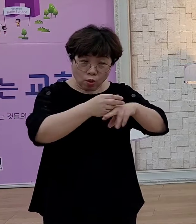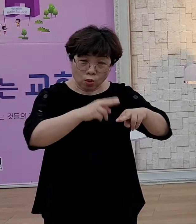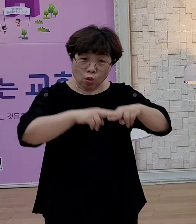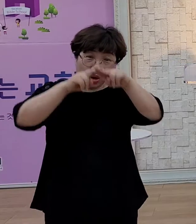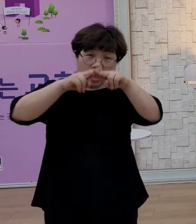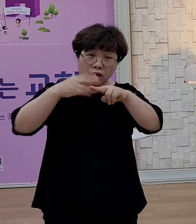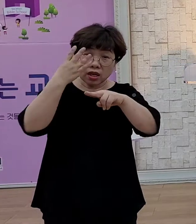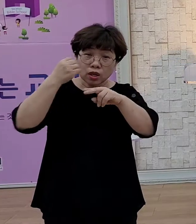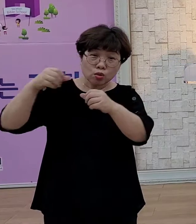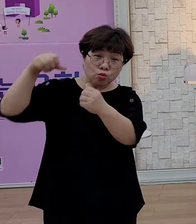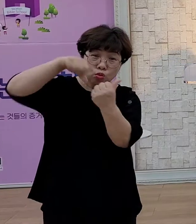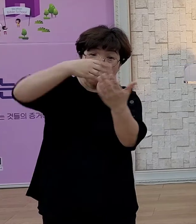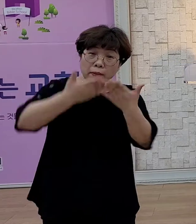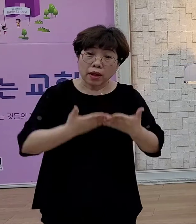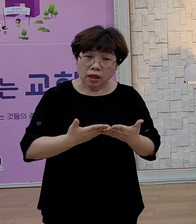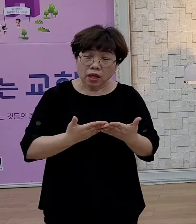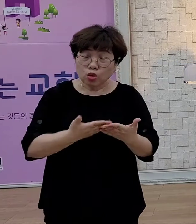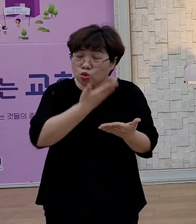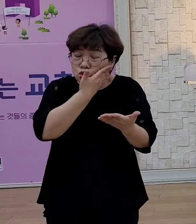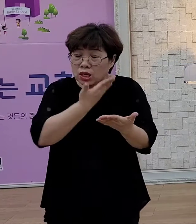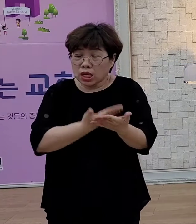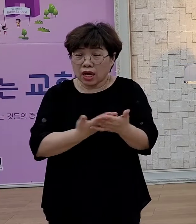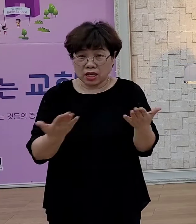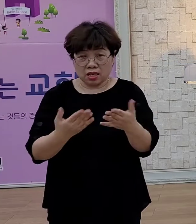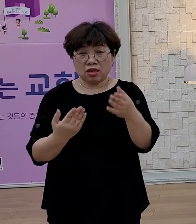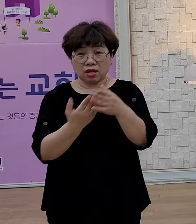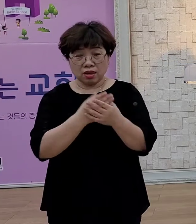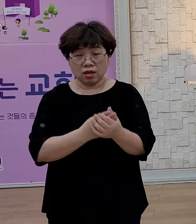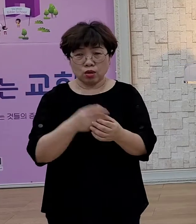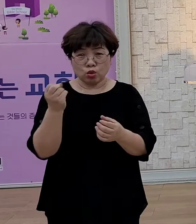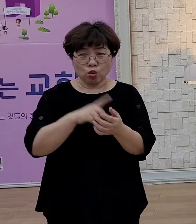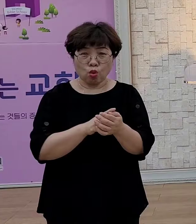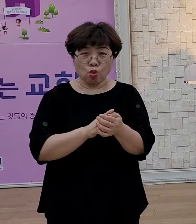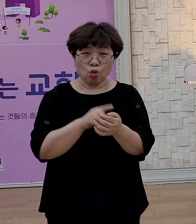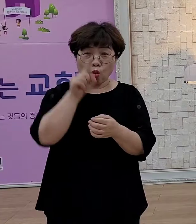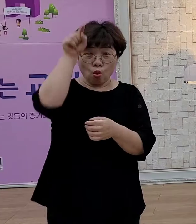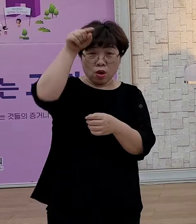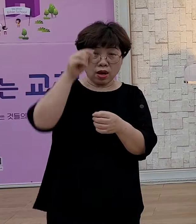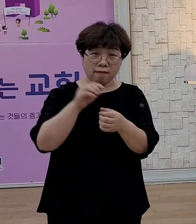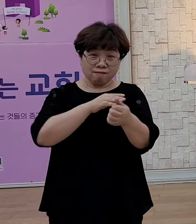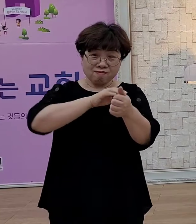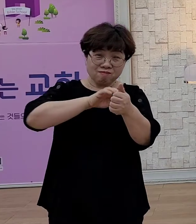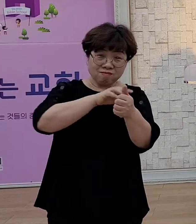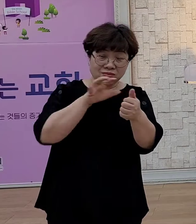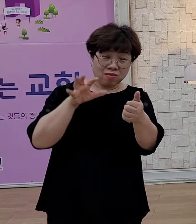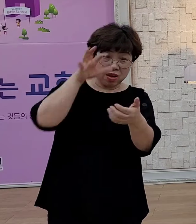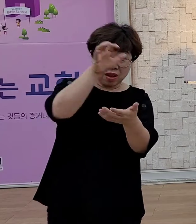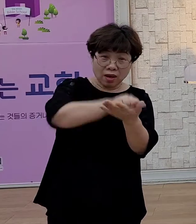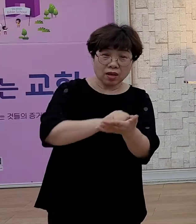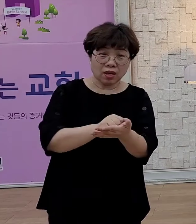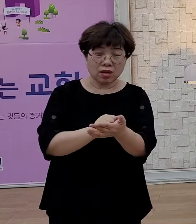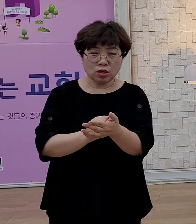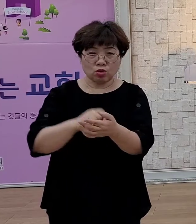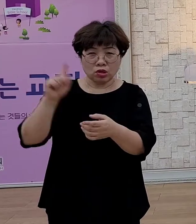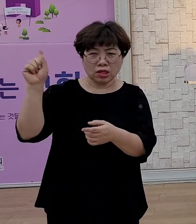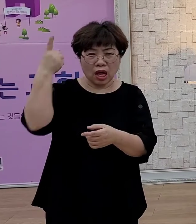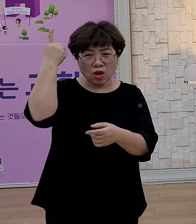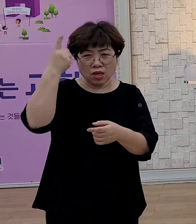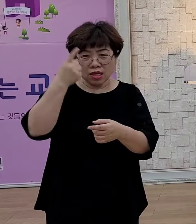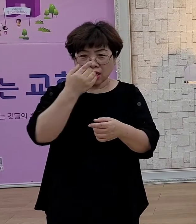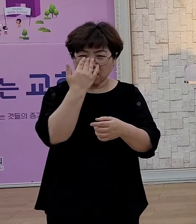받았습니다. 그리고 골리앗을 이렇게 물리쳐서 온 이스라엘의 다윗이라는